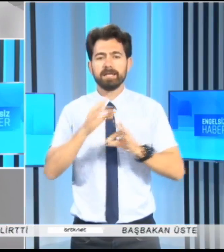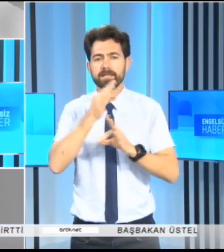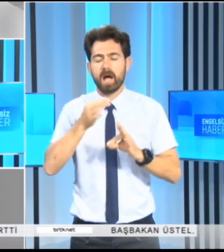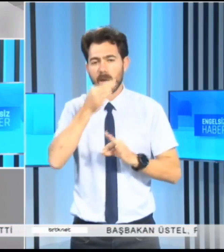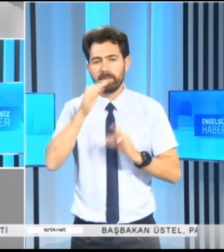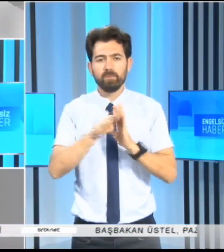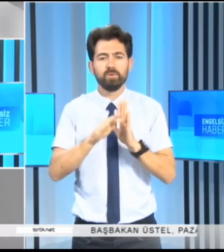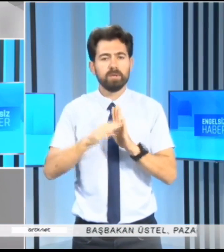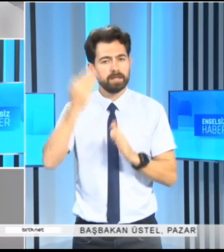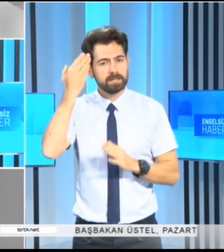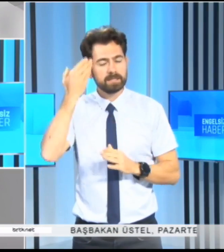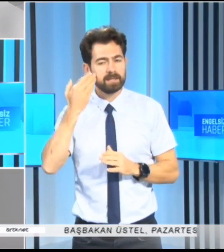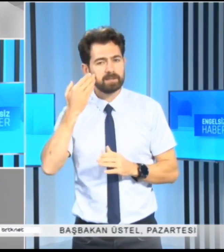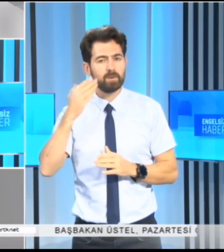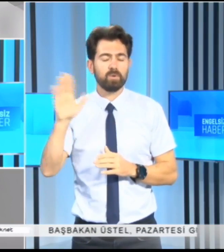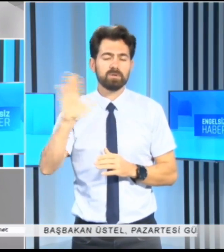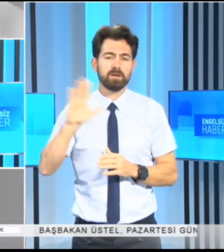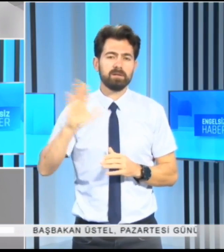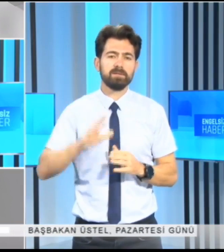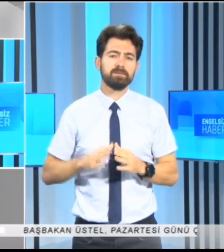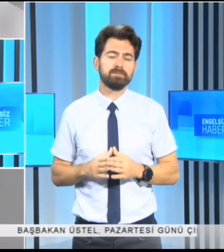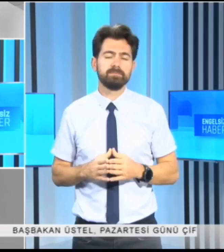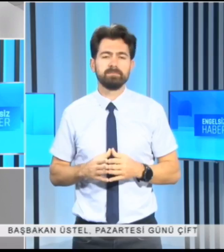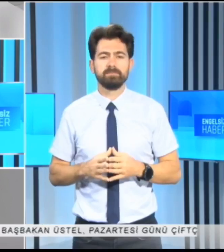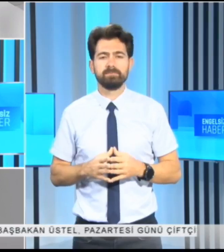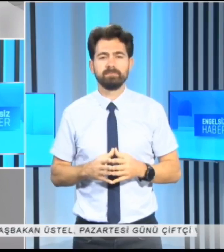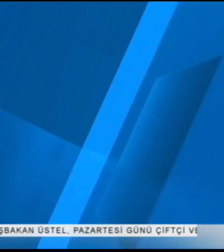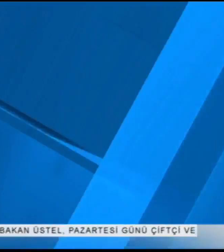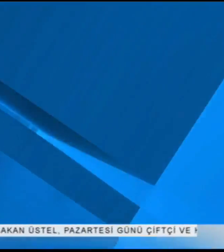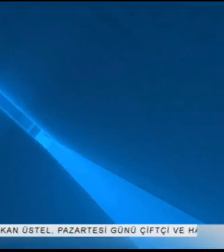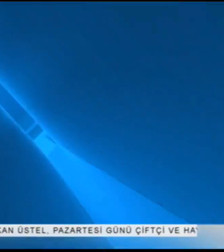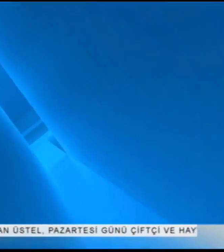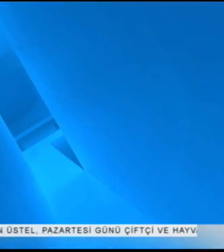engelsiz haber bültenini izlediniz hoşçakalın